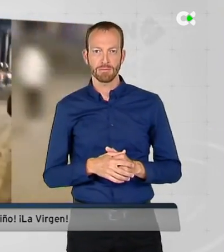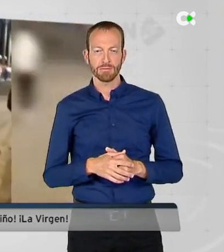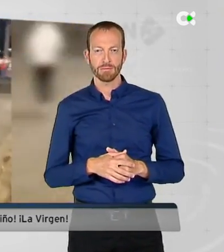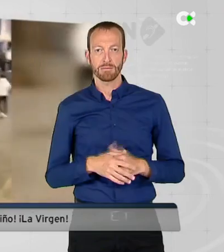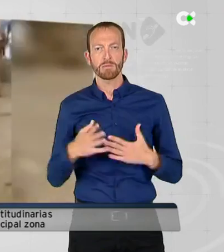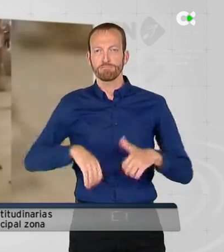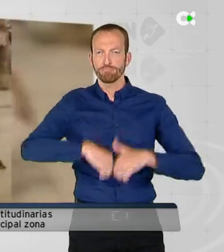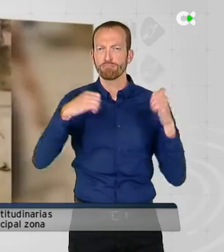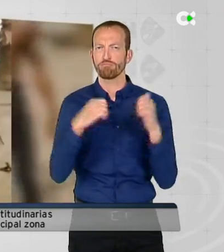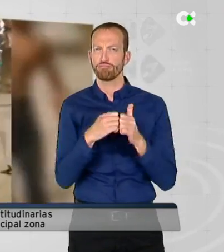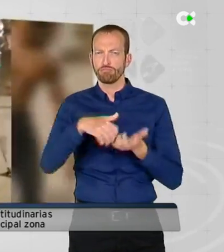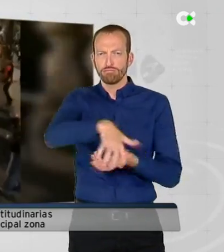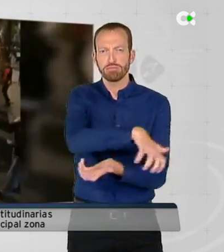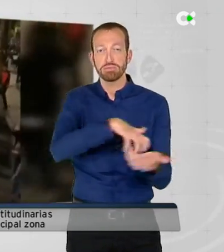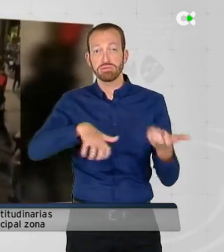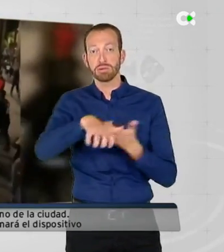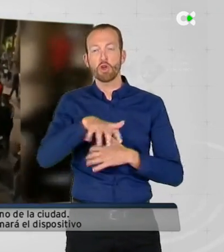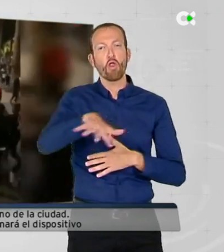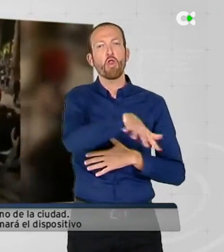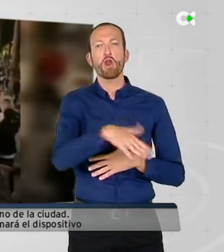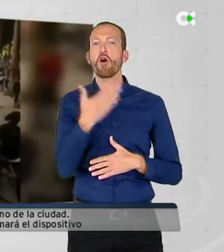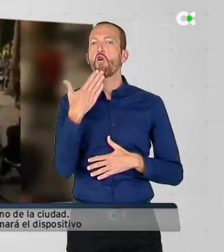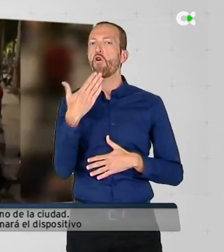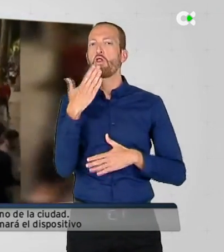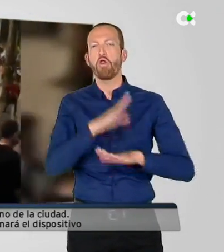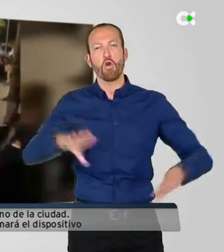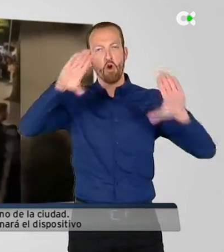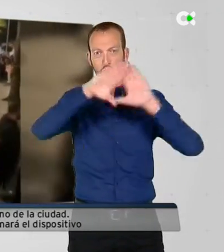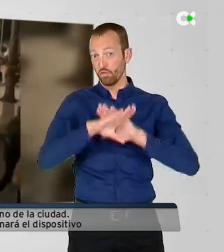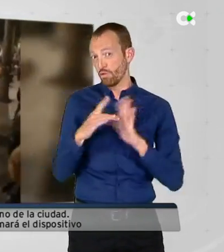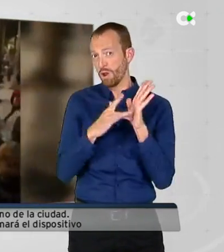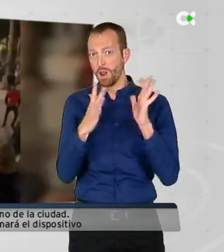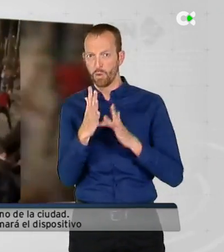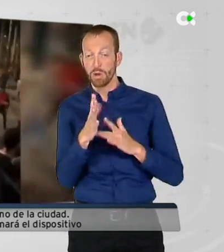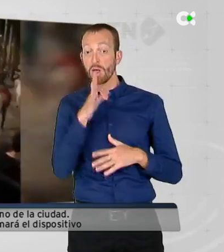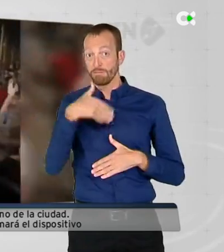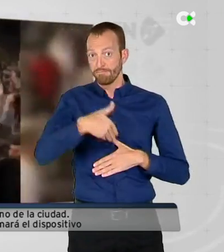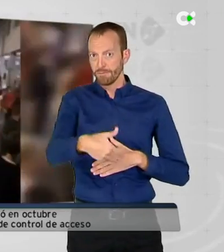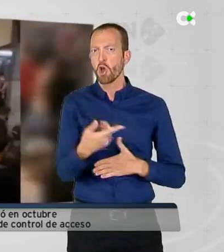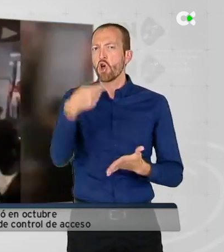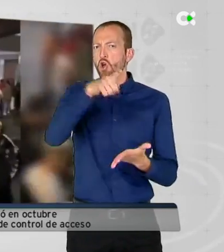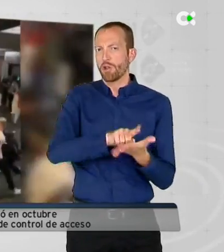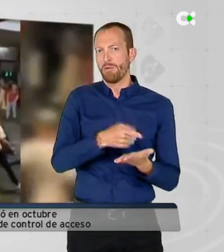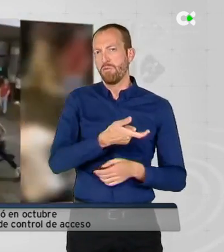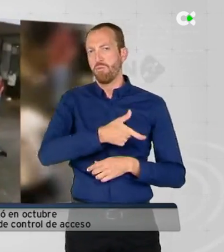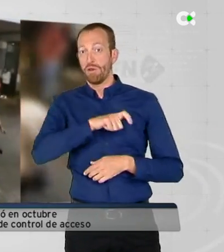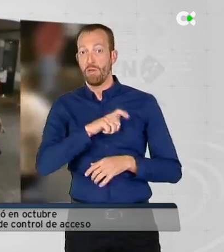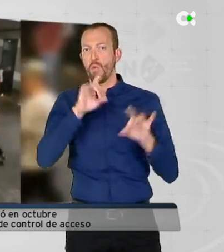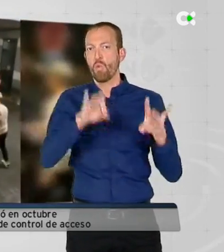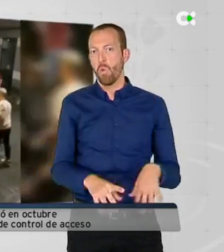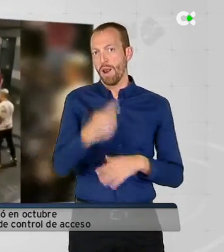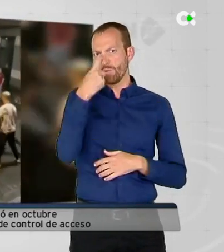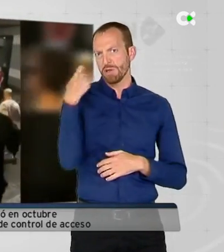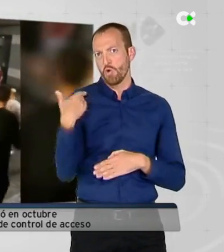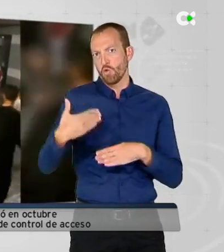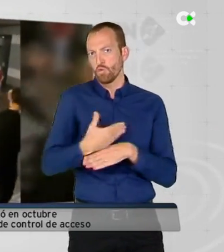Peleas multitudinarias en la principal zona de ocio nocturno de la ciudad. Para ello se retomará el dispositivo que se aplicó en octubre con cuatro